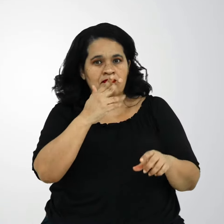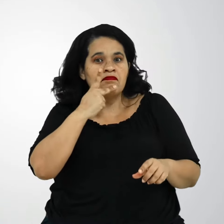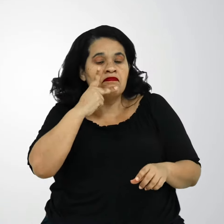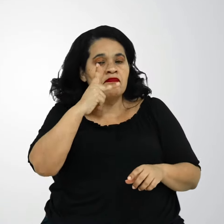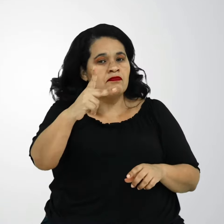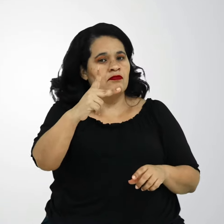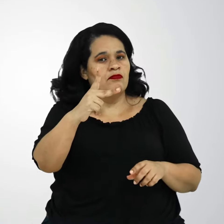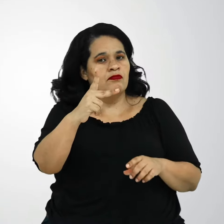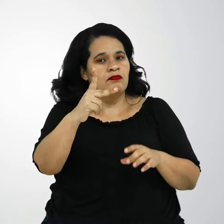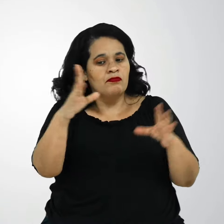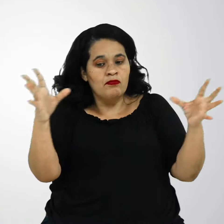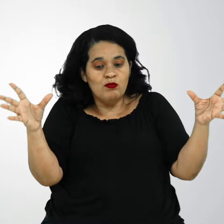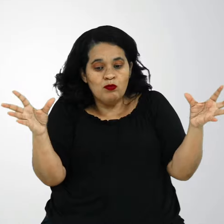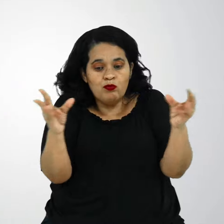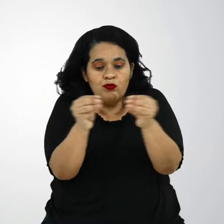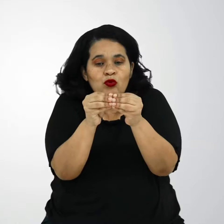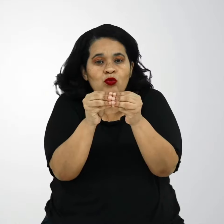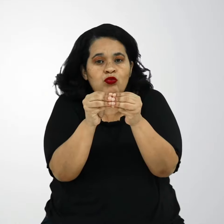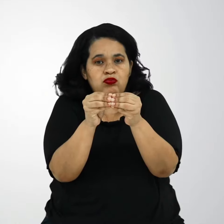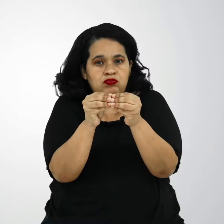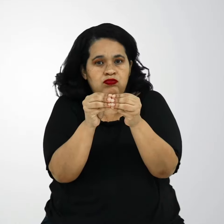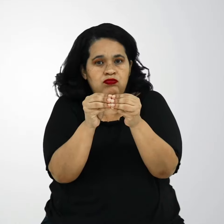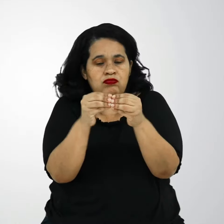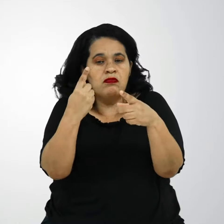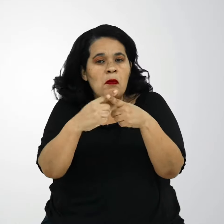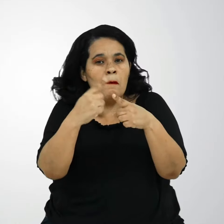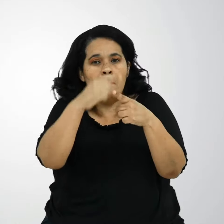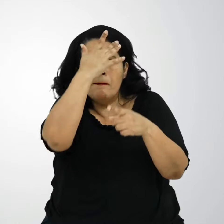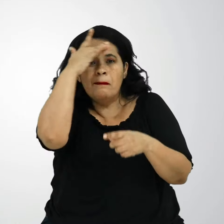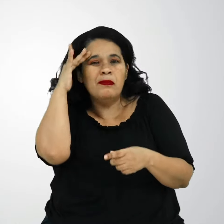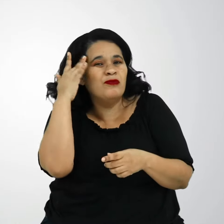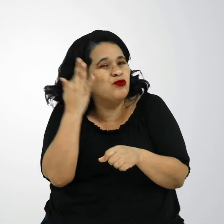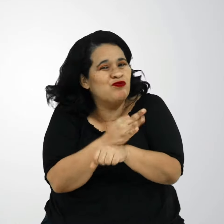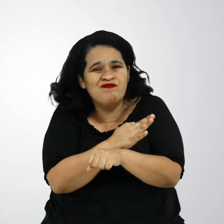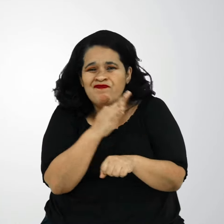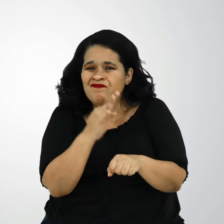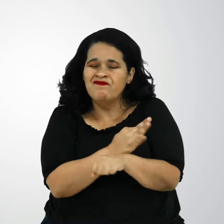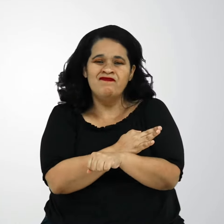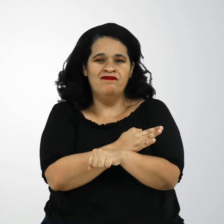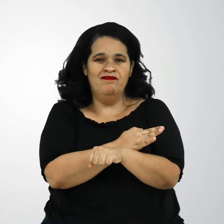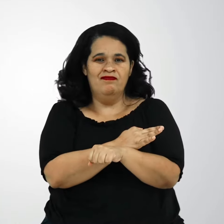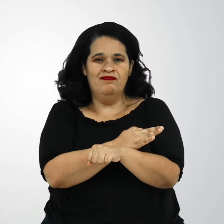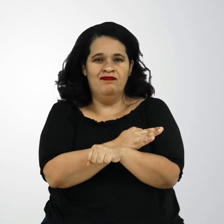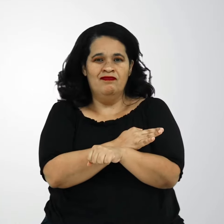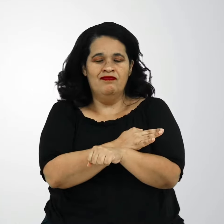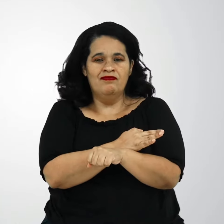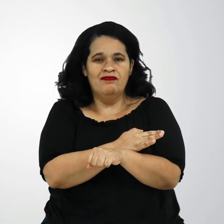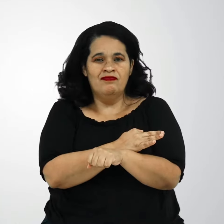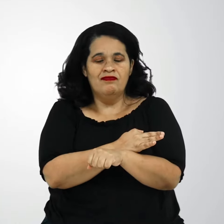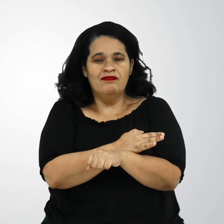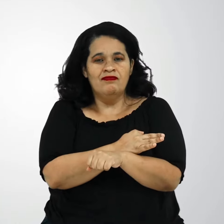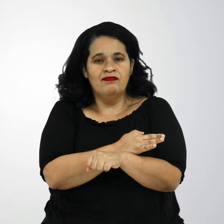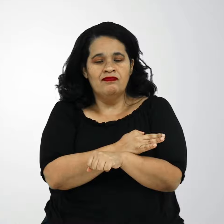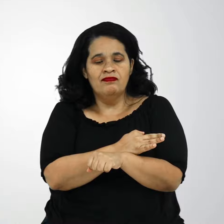pouco tempo, porque ninguém suportaria. E essa questão do abreviamento do tempo está lá